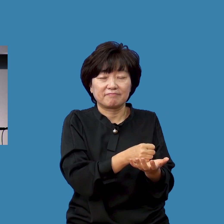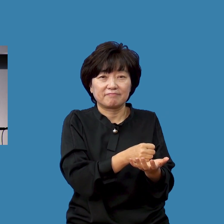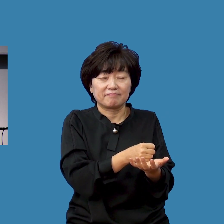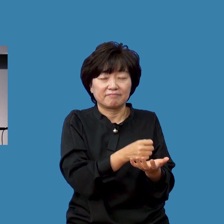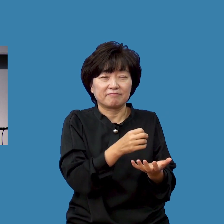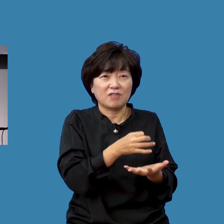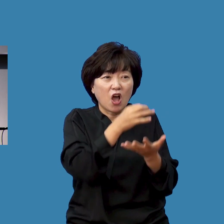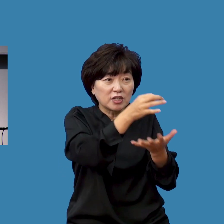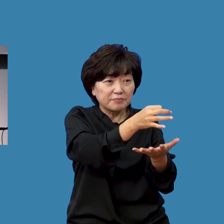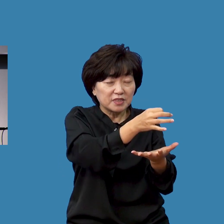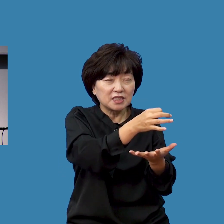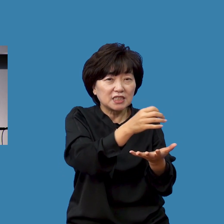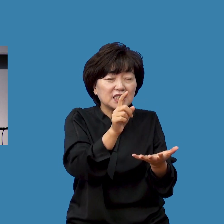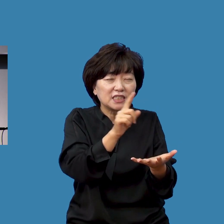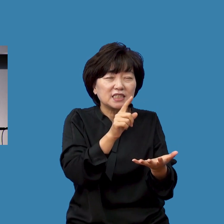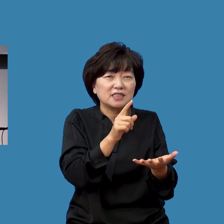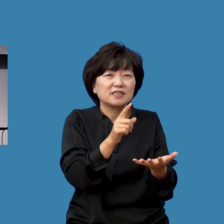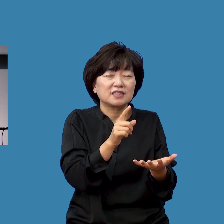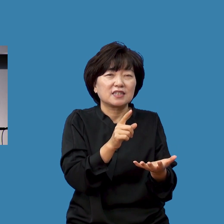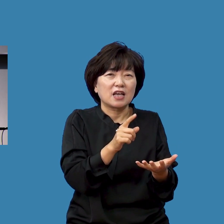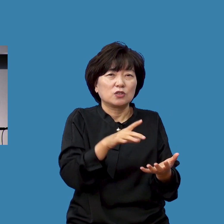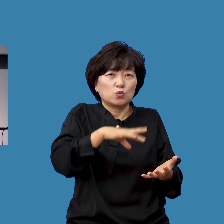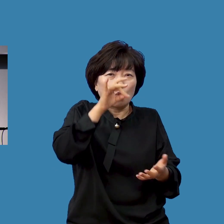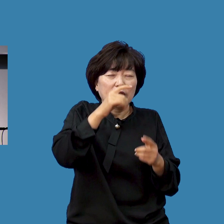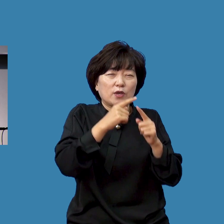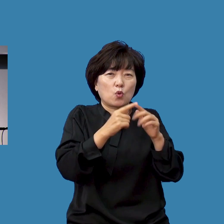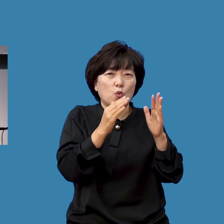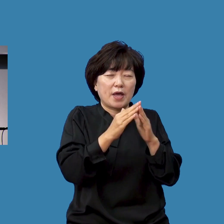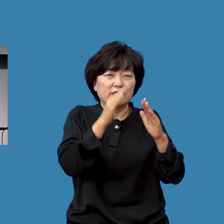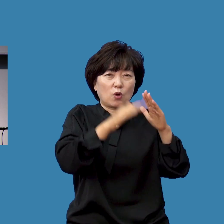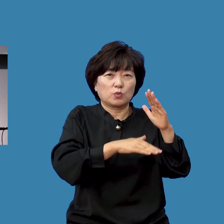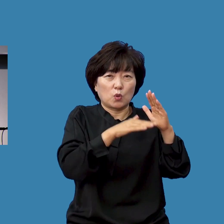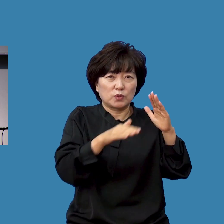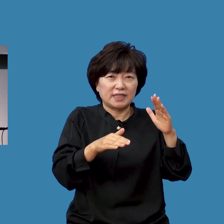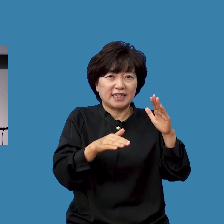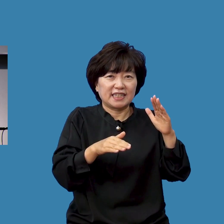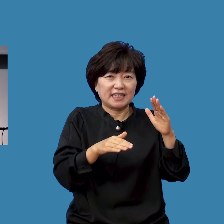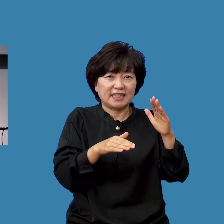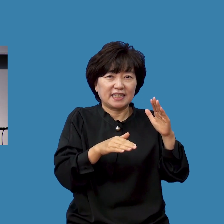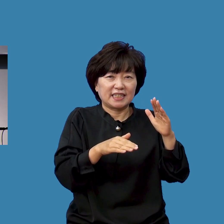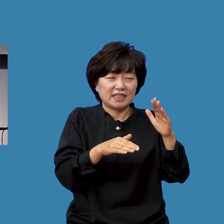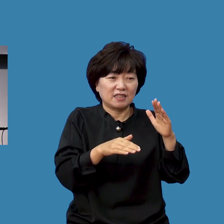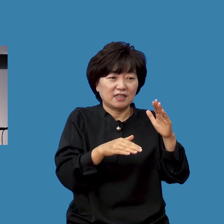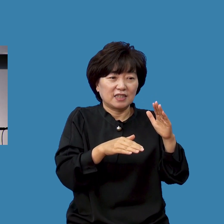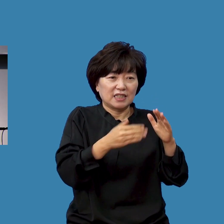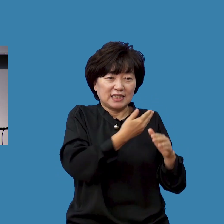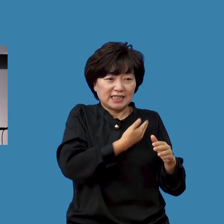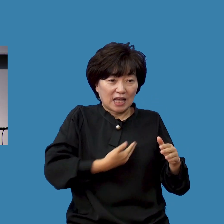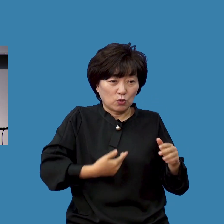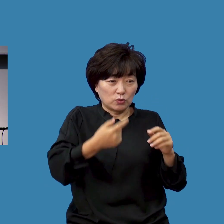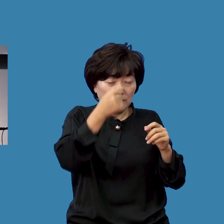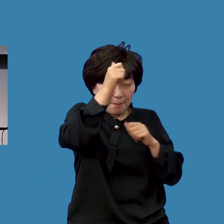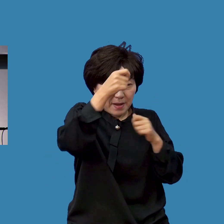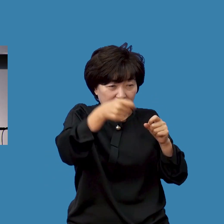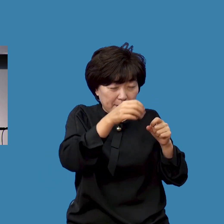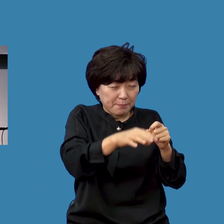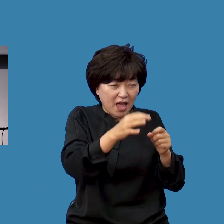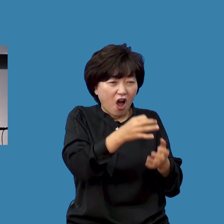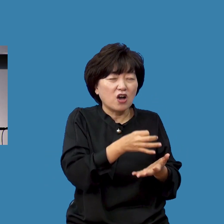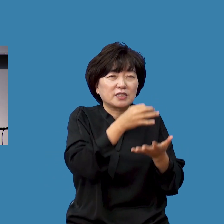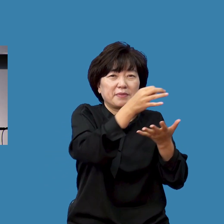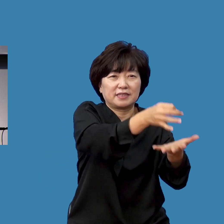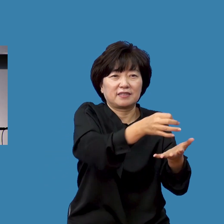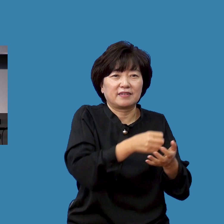그 대표적인 예가 뭐냐면, 초대교회 성도들이 사도들의 발 앞에 헌금을 했죠. 그 이야기를